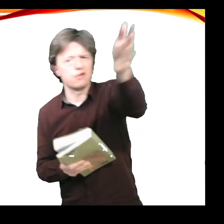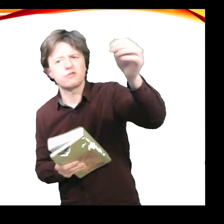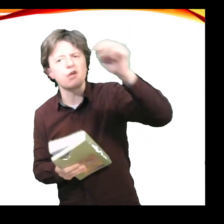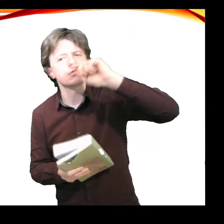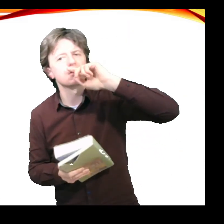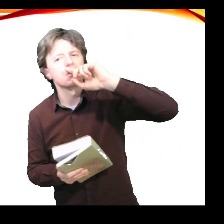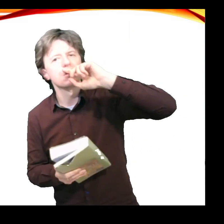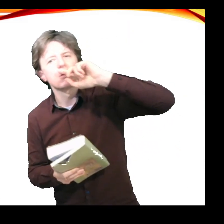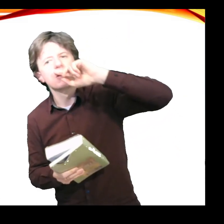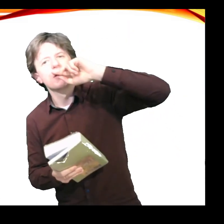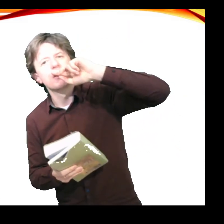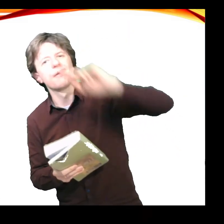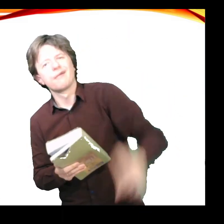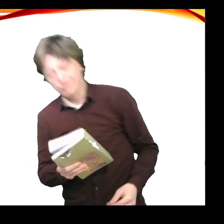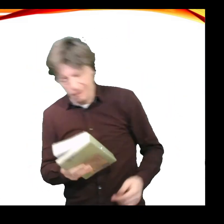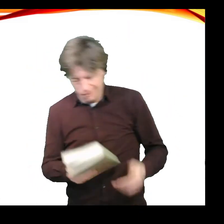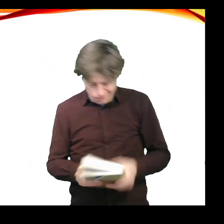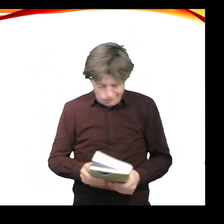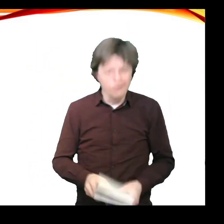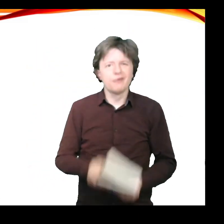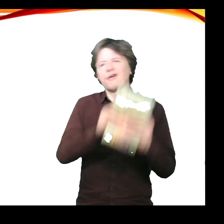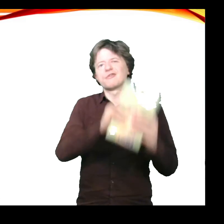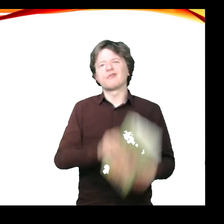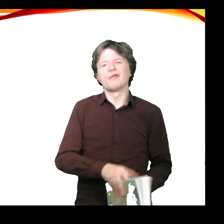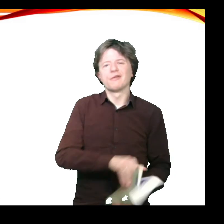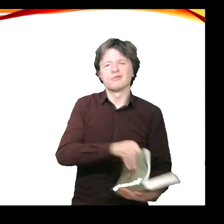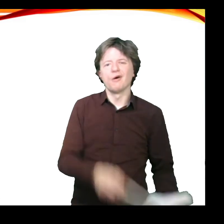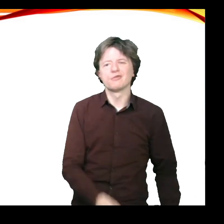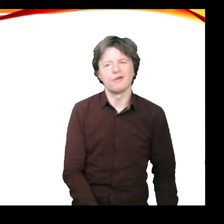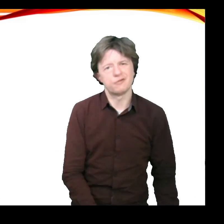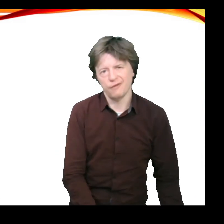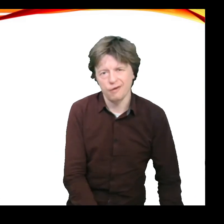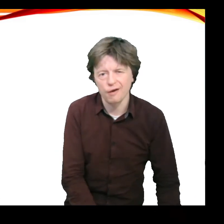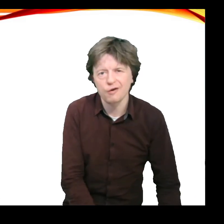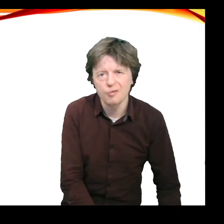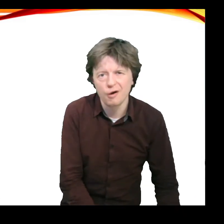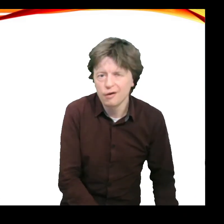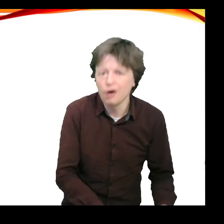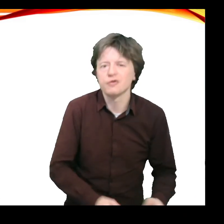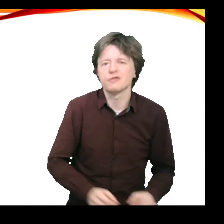tijd? Nee, ook dat is al zo oud als de weg naar Rome. Ouder zelfs.